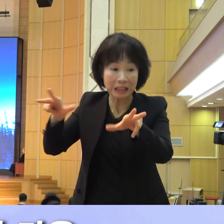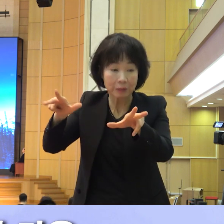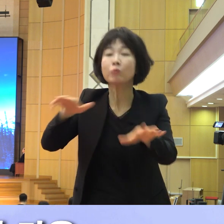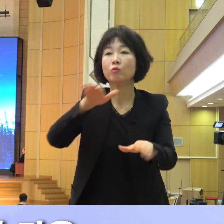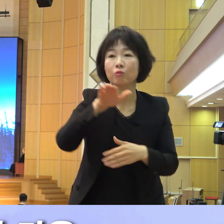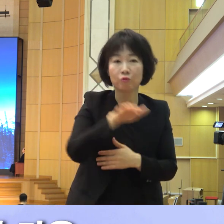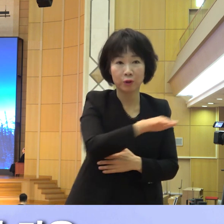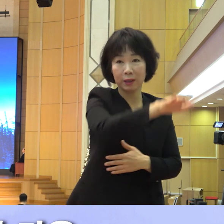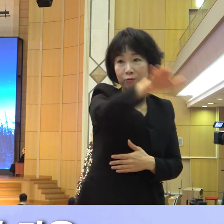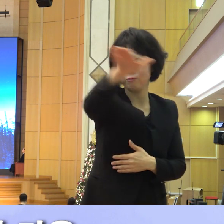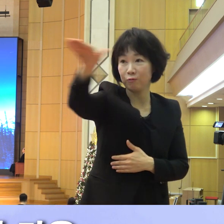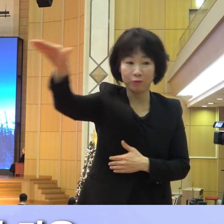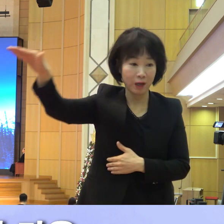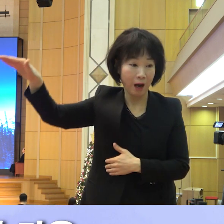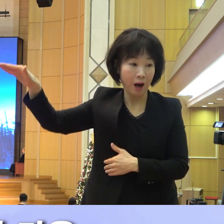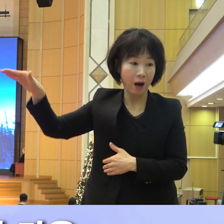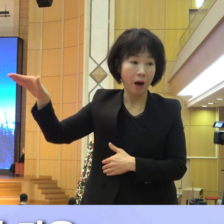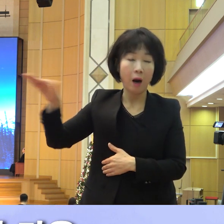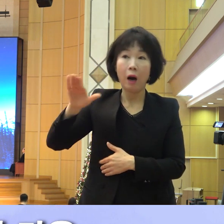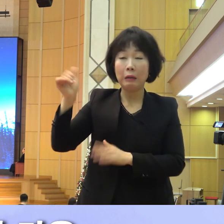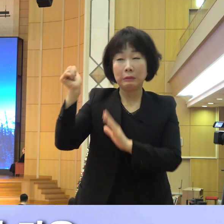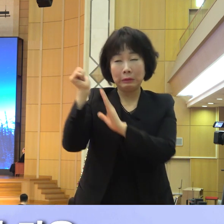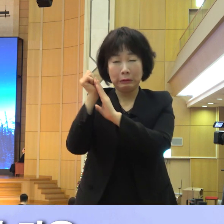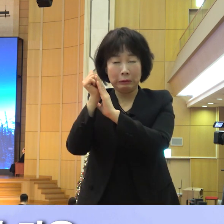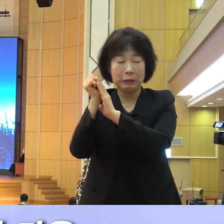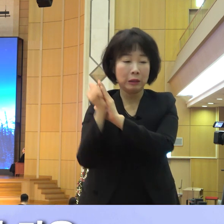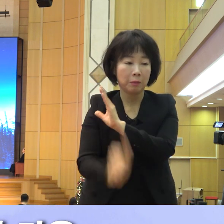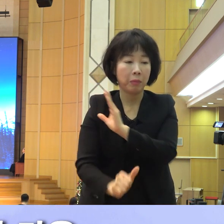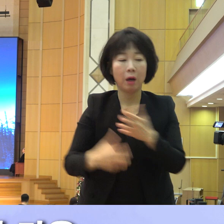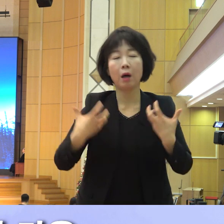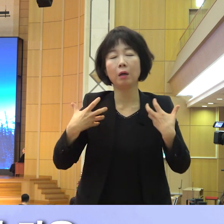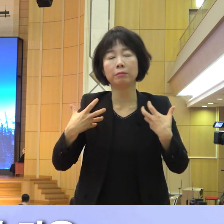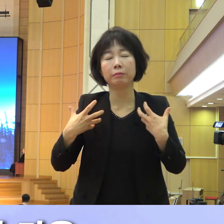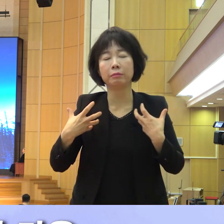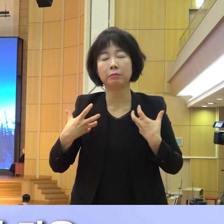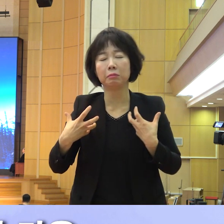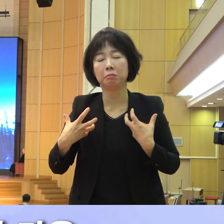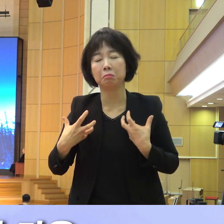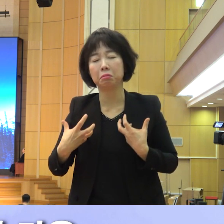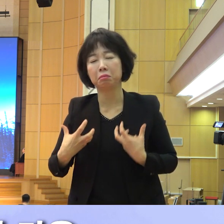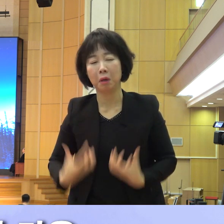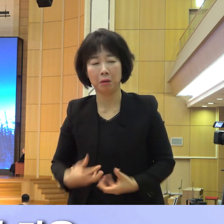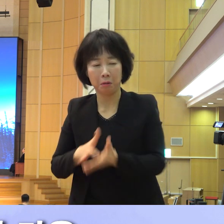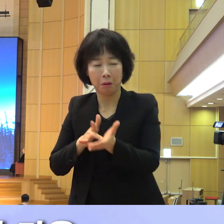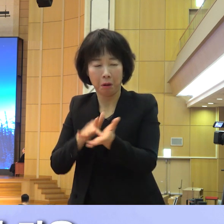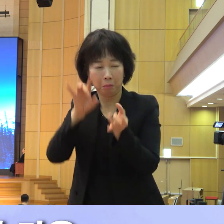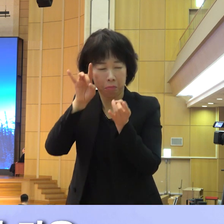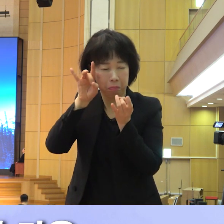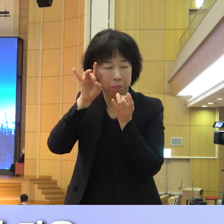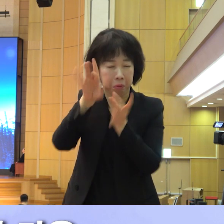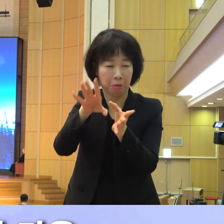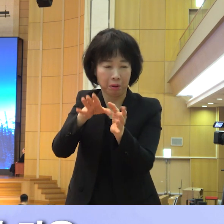지금도 우리들을 실패와 절망으로